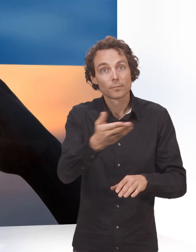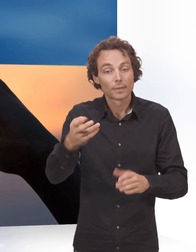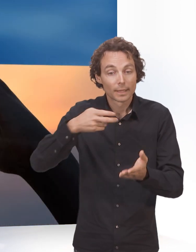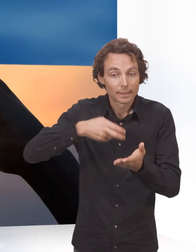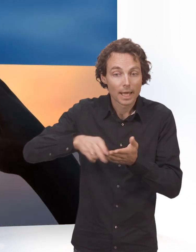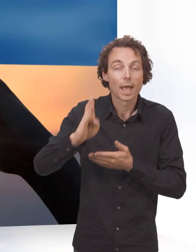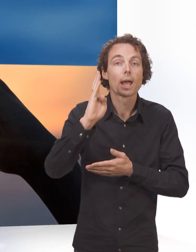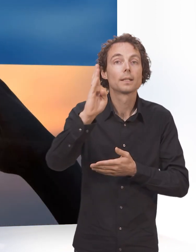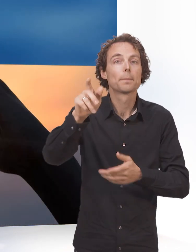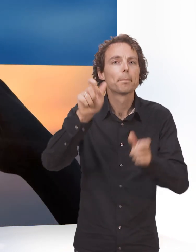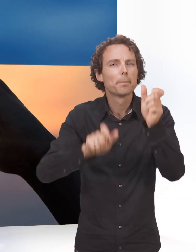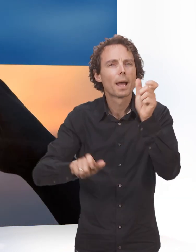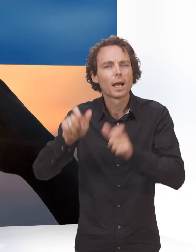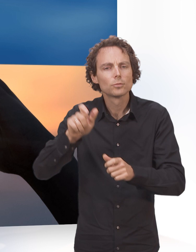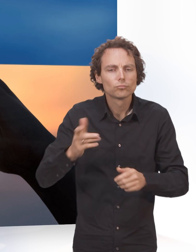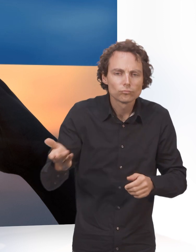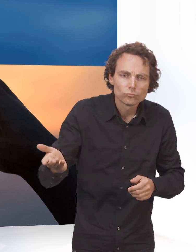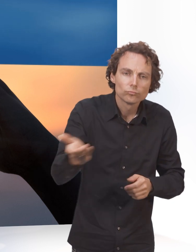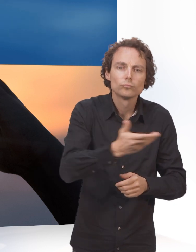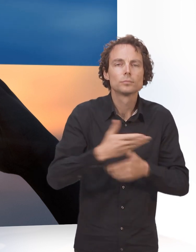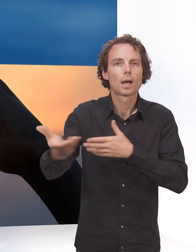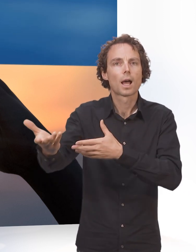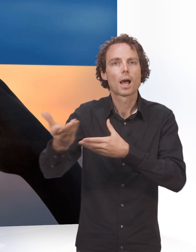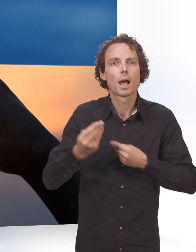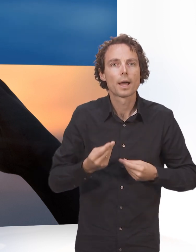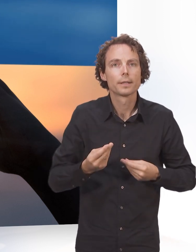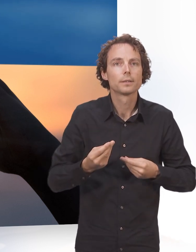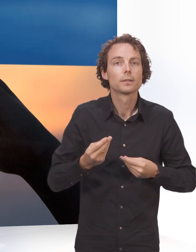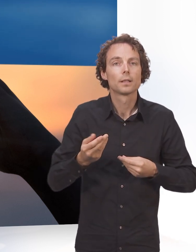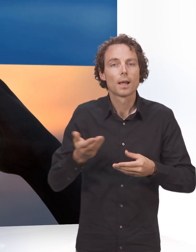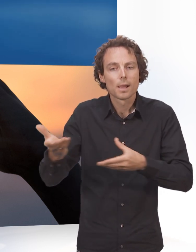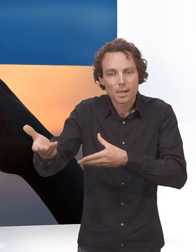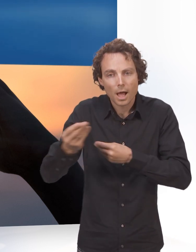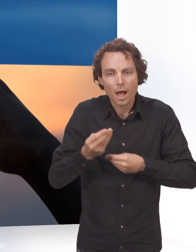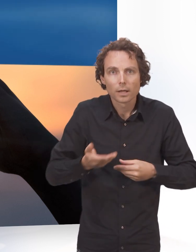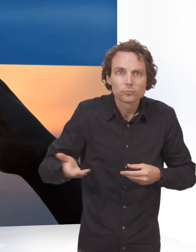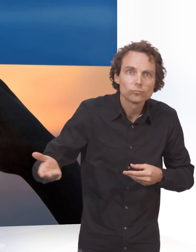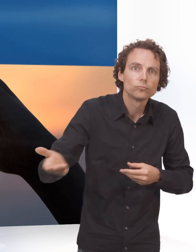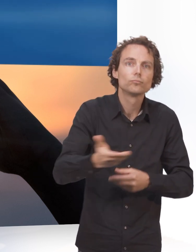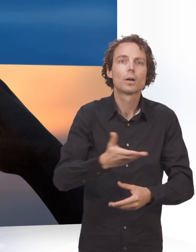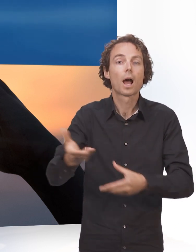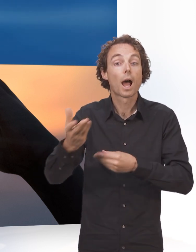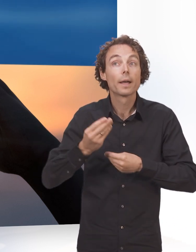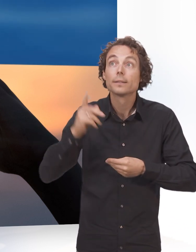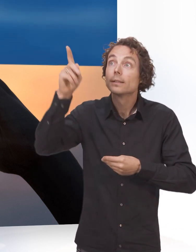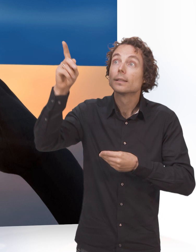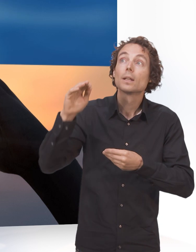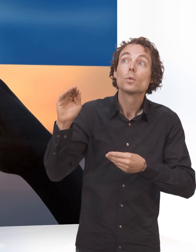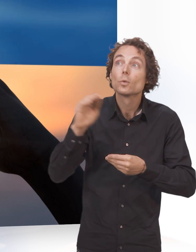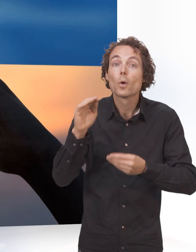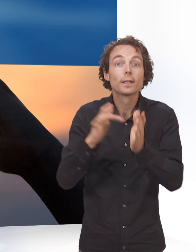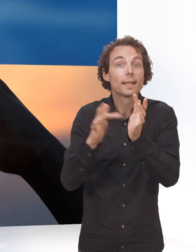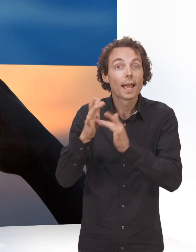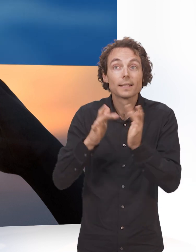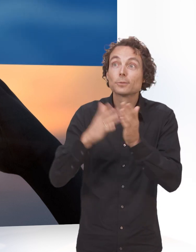Geht zu den Menschen und ladet sie ein. Ladet sie ein,